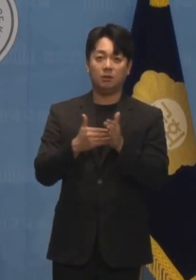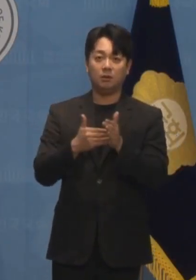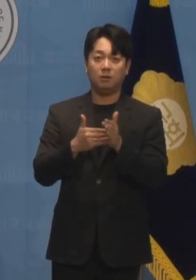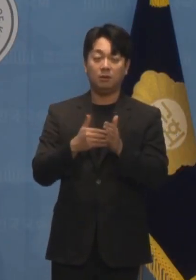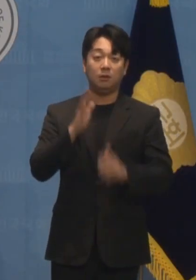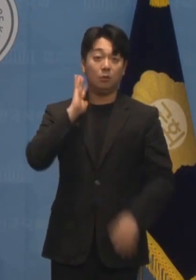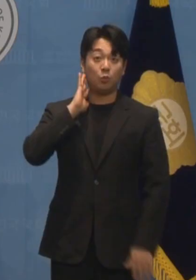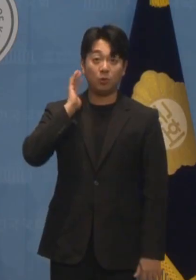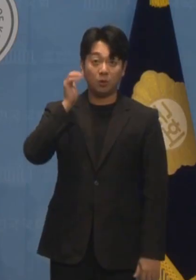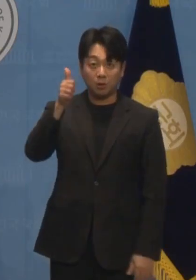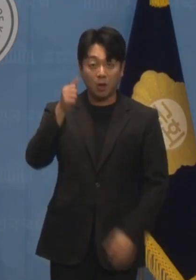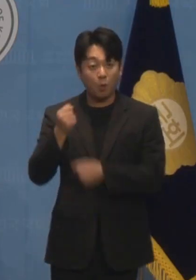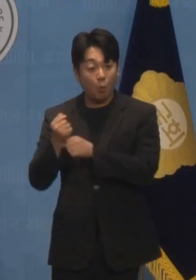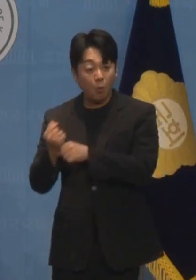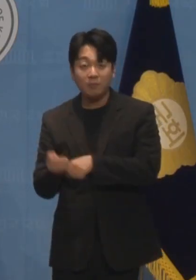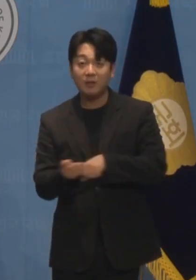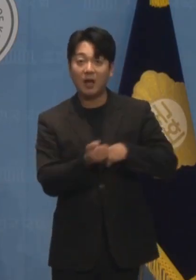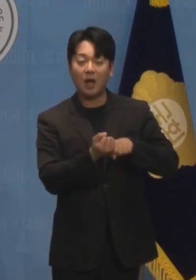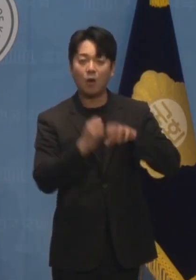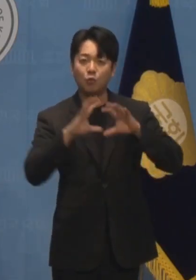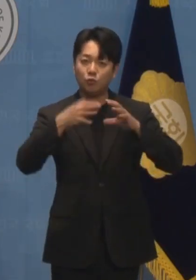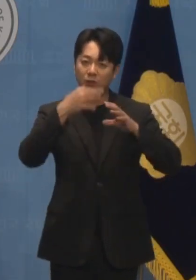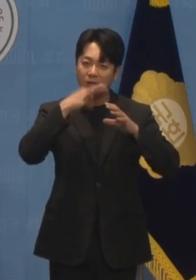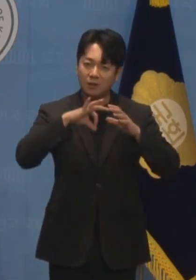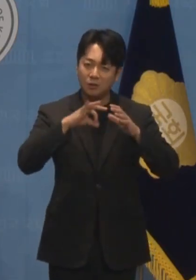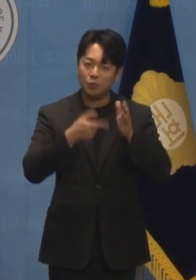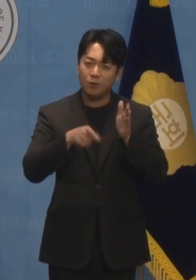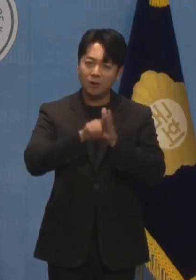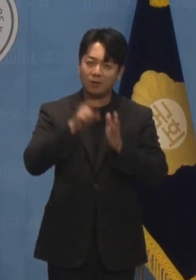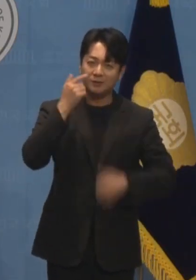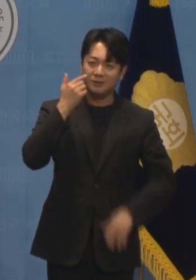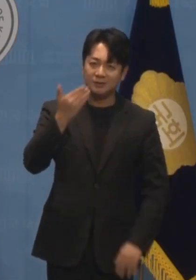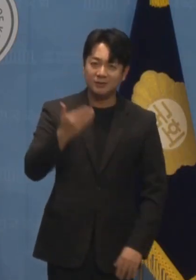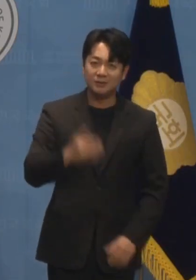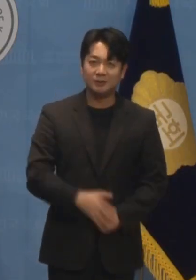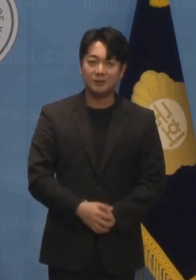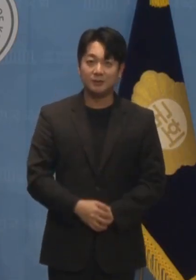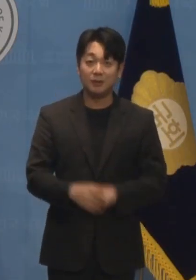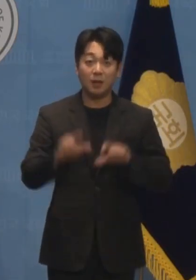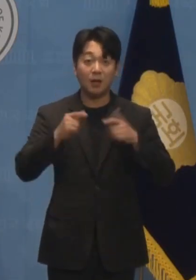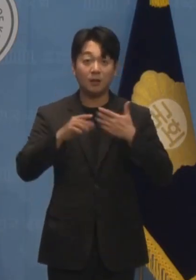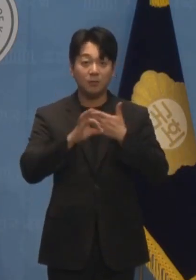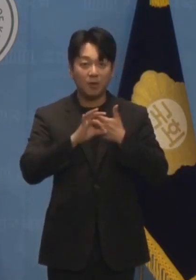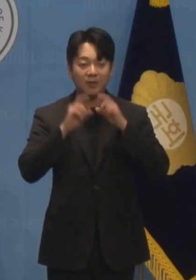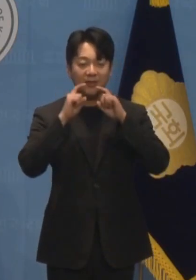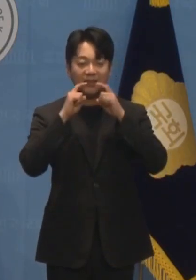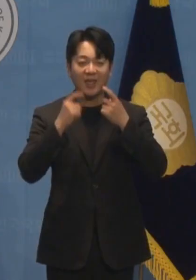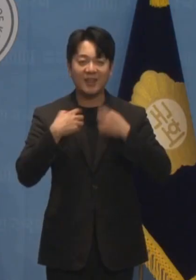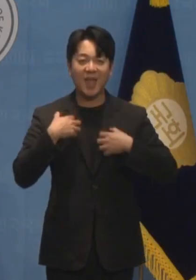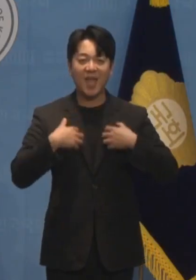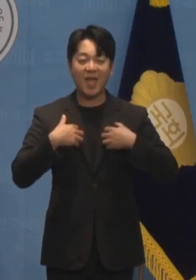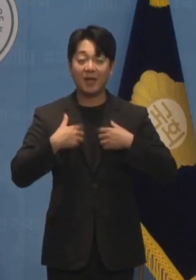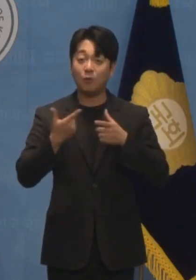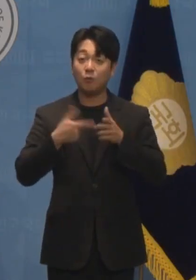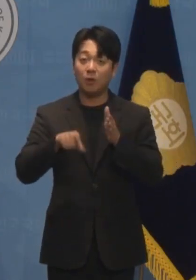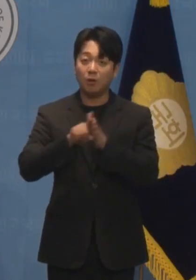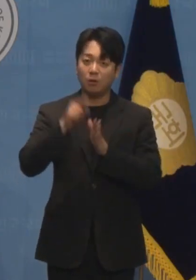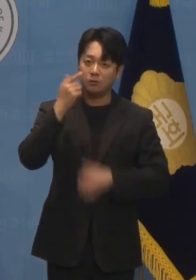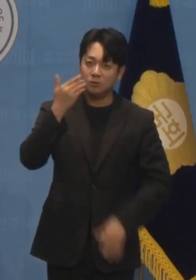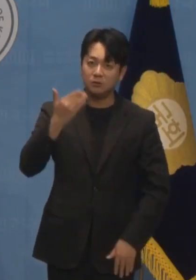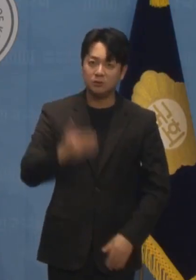대통령의 골프가 국익을 위한 일인지 아니면 사적 유흥인지 확인하는 것은